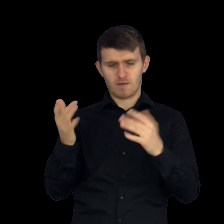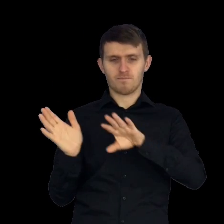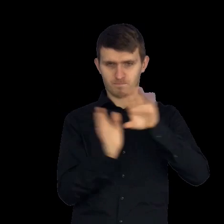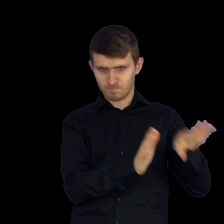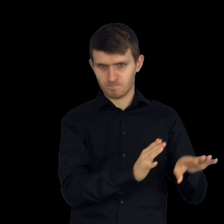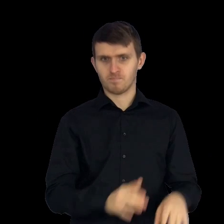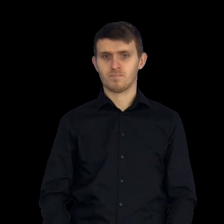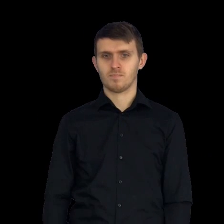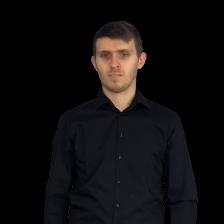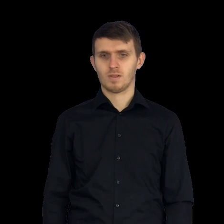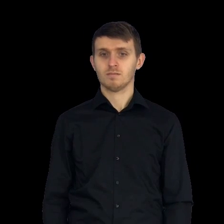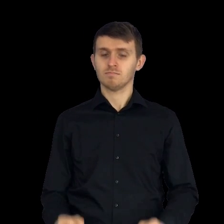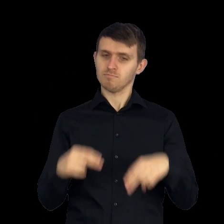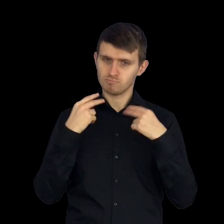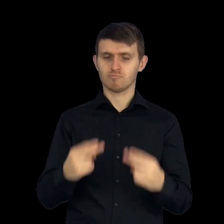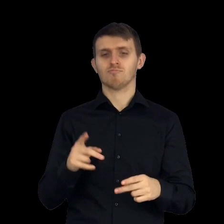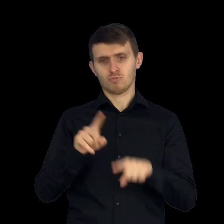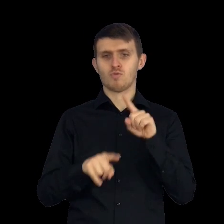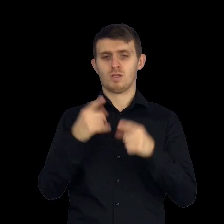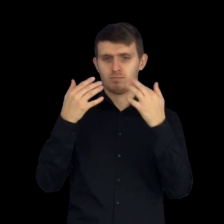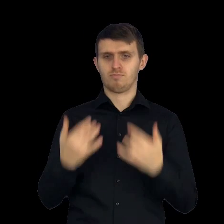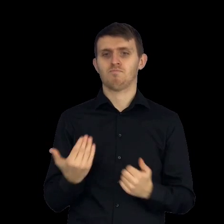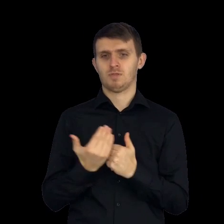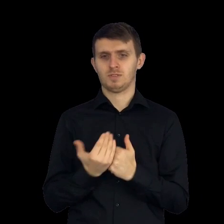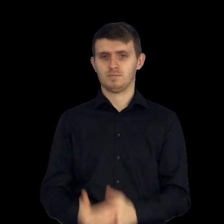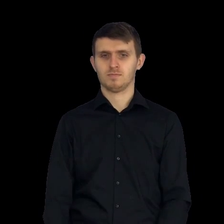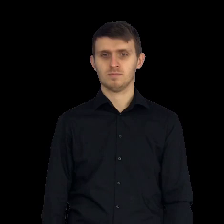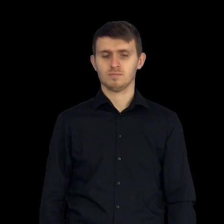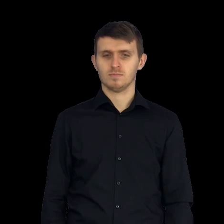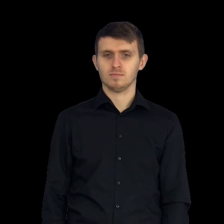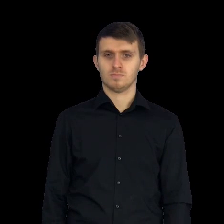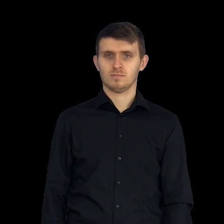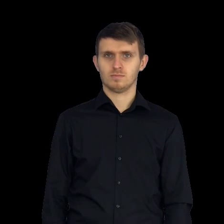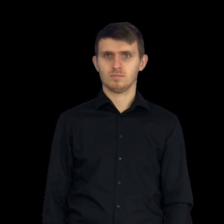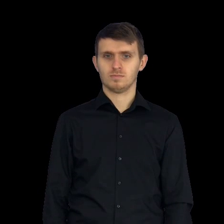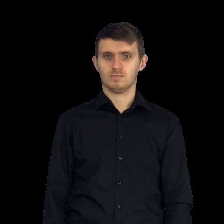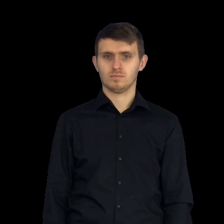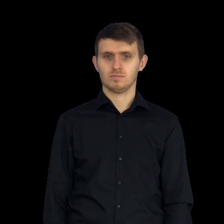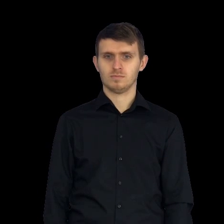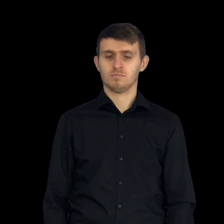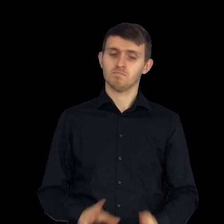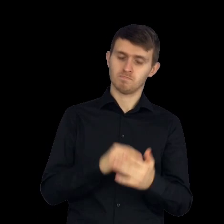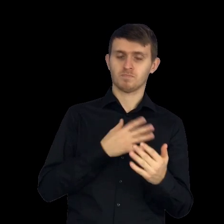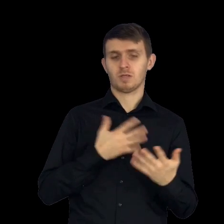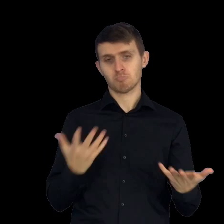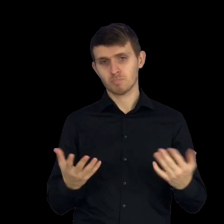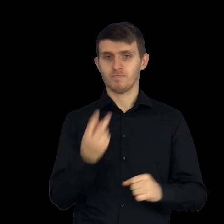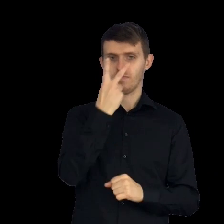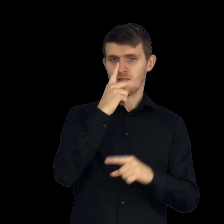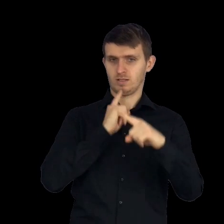Zostawmy jednak Chuck Norrisów, choć łatwo ich sobie wyobrazić. Przejdźmy do tradycyjnej algebry.